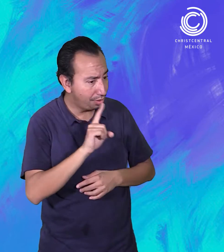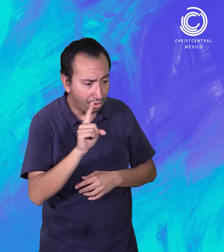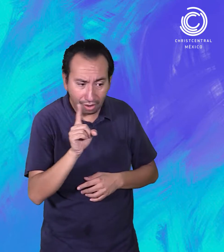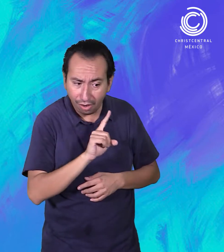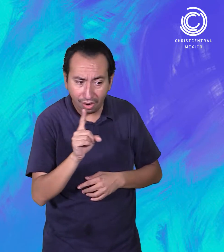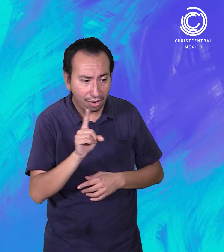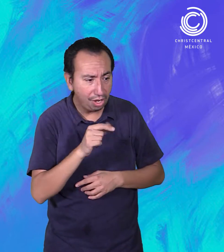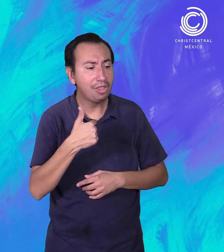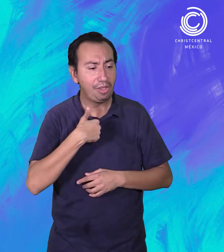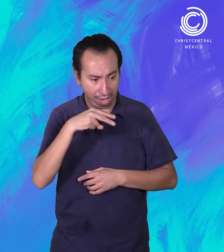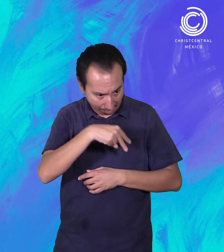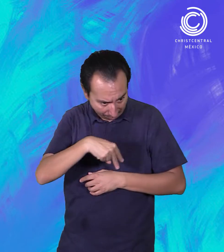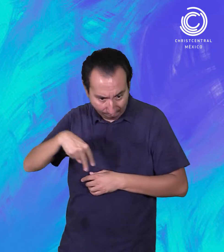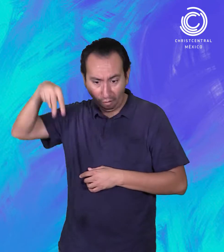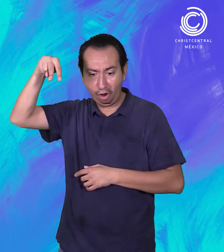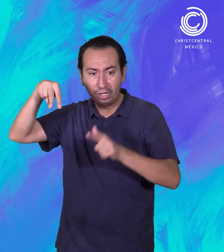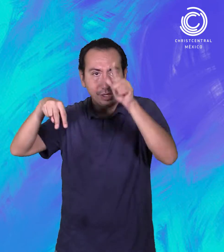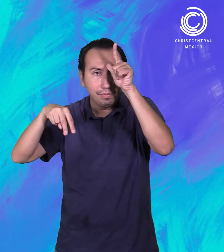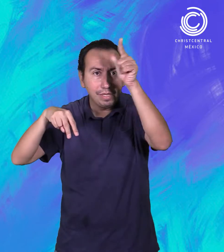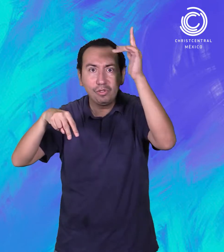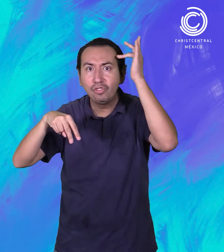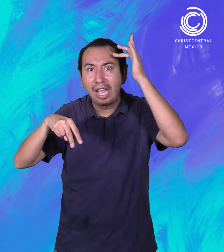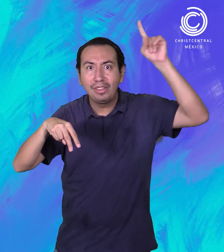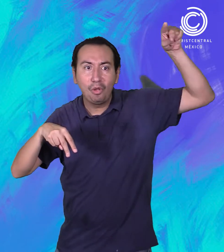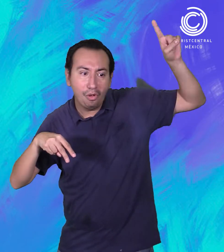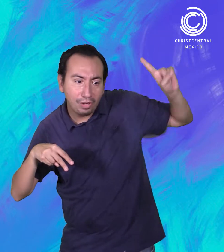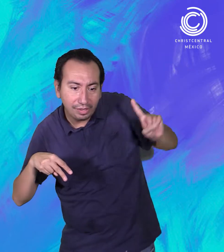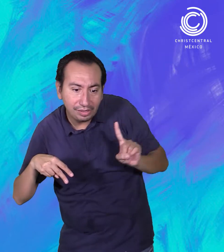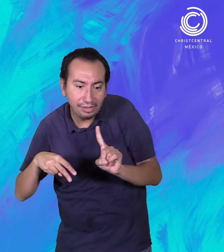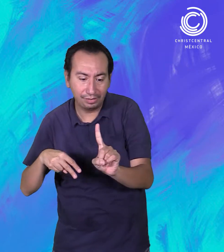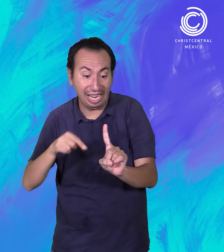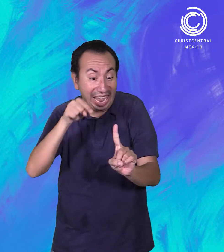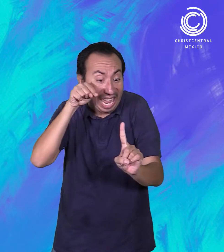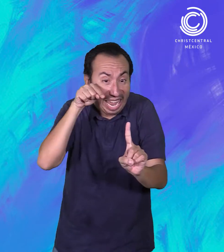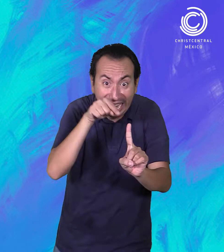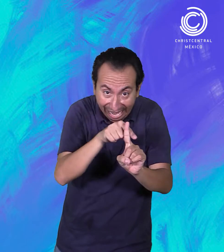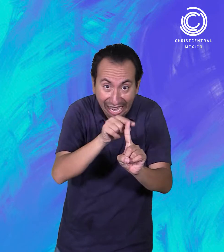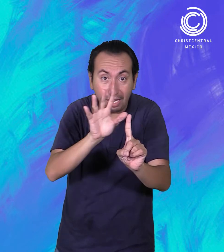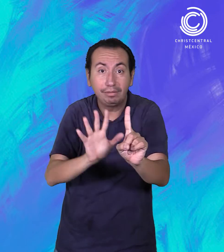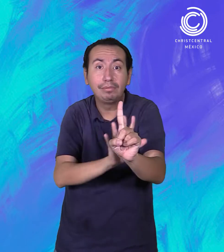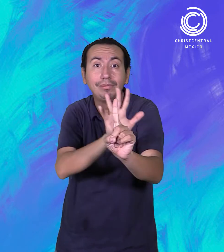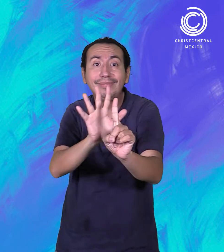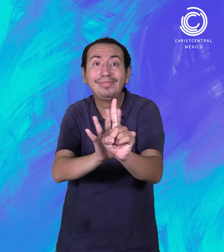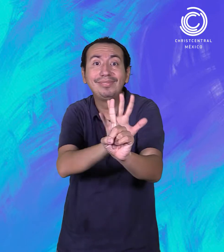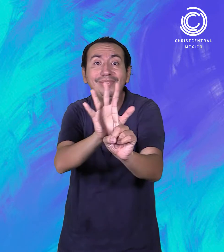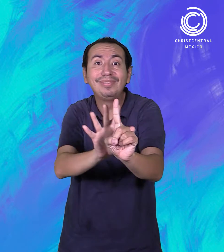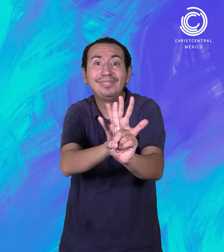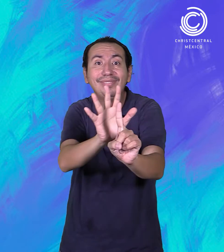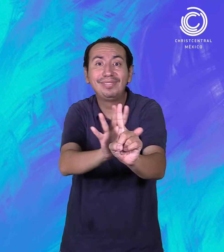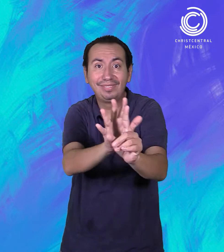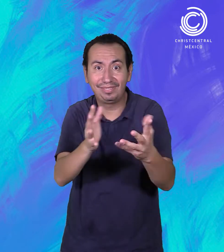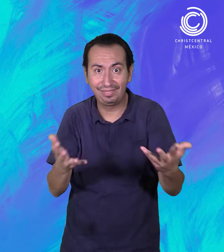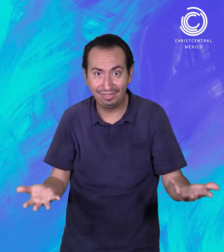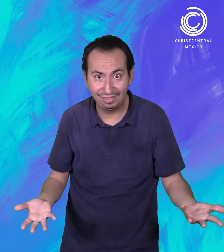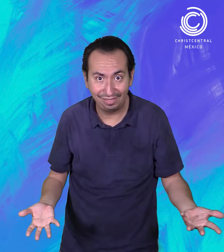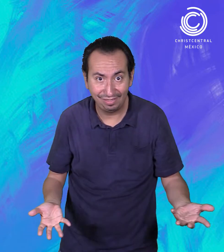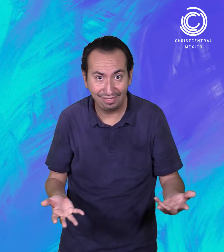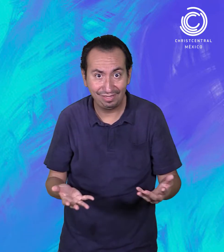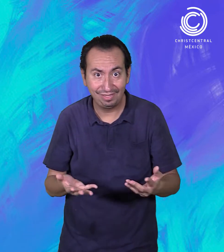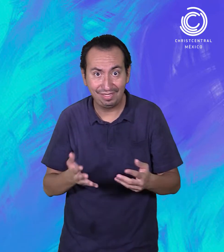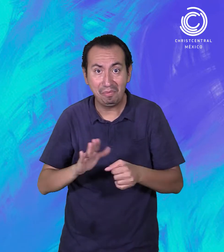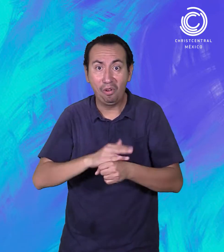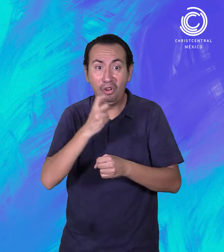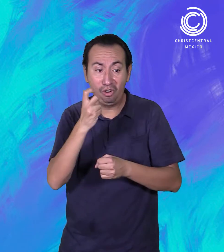Consolador que les enviaré, los convencerá, les recordará la justicia que